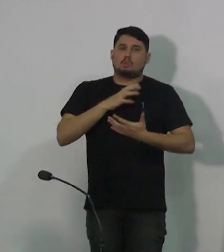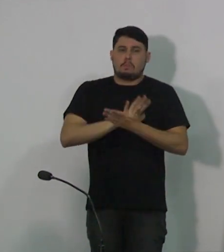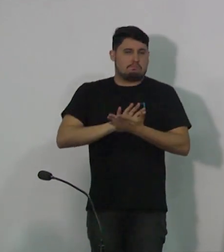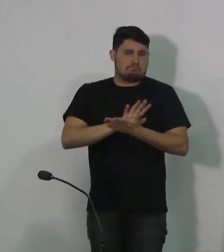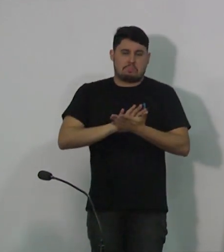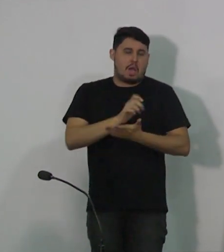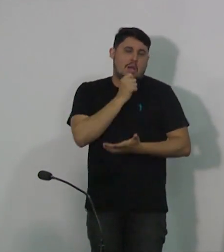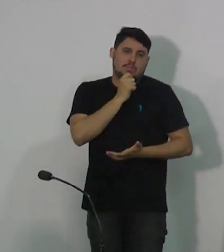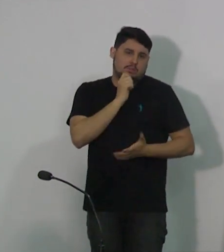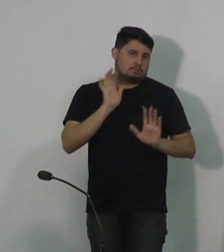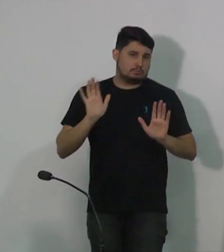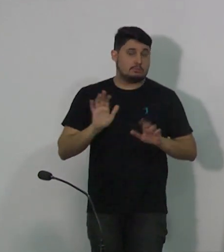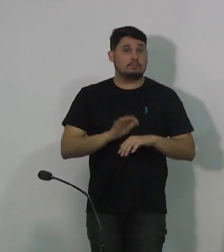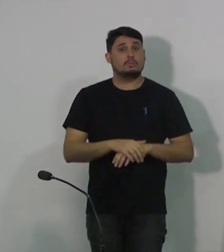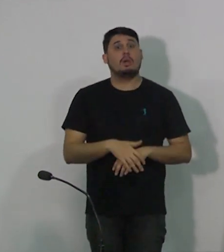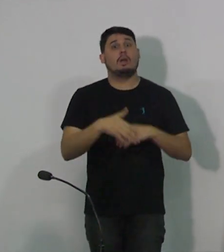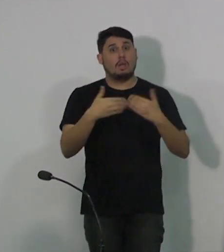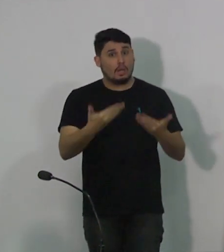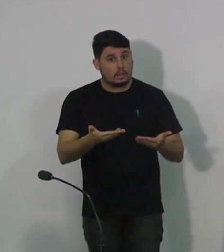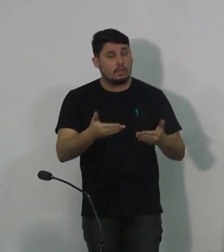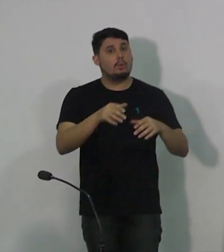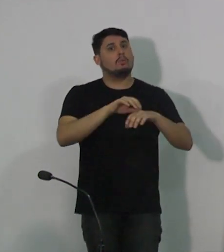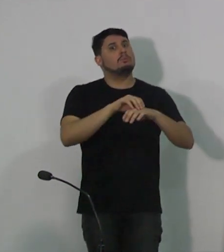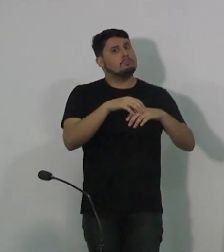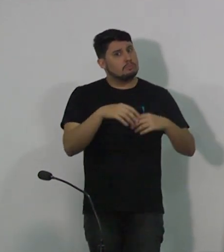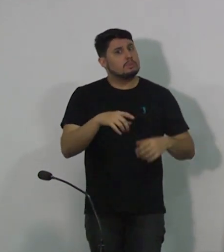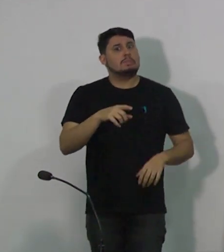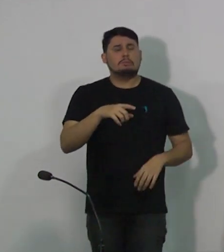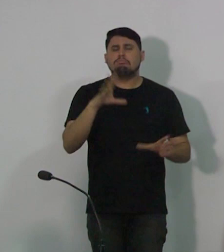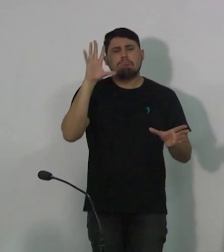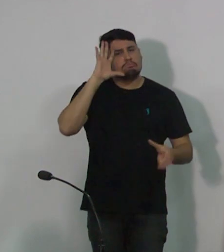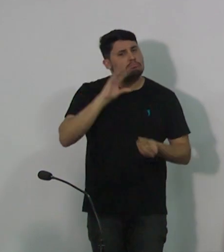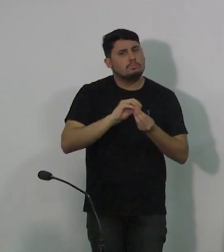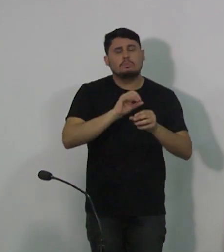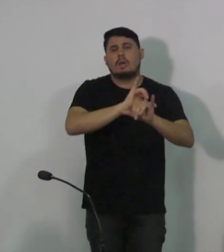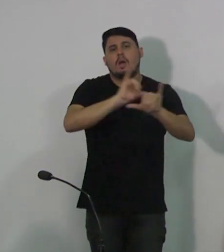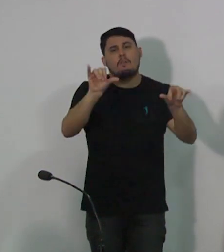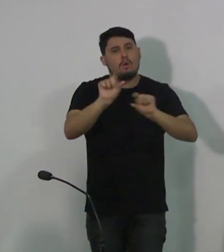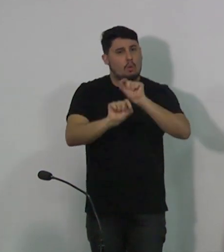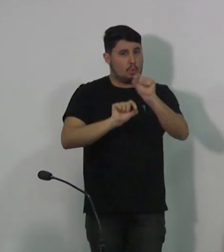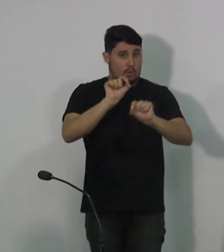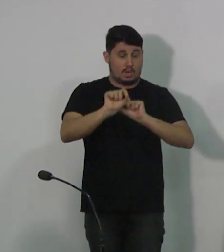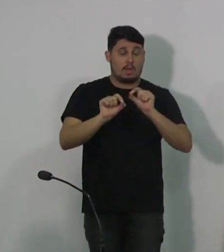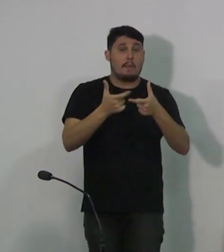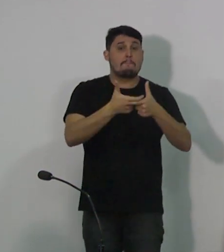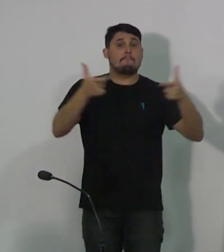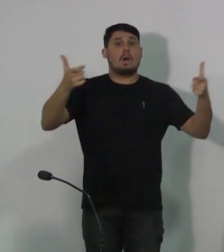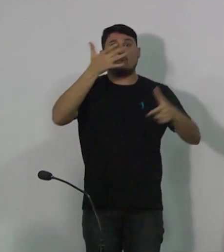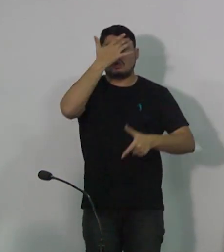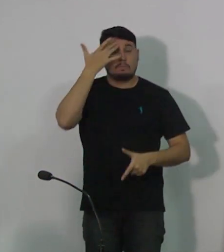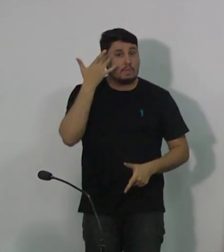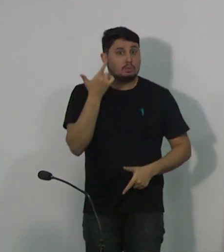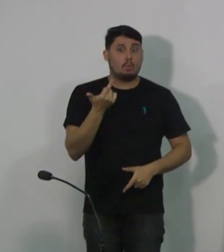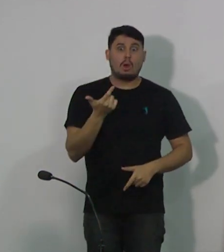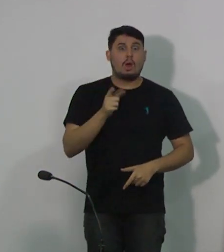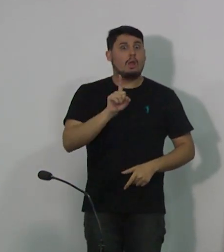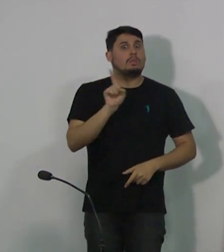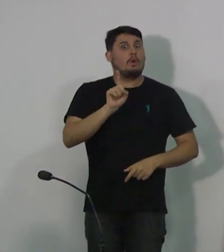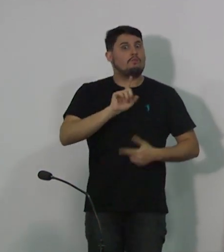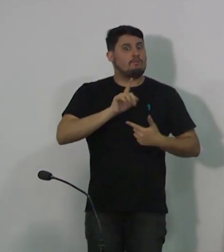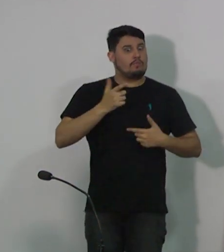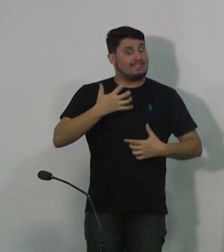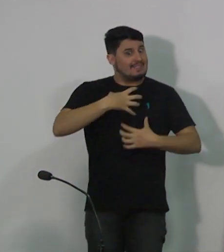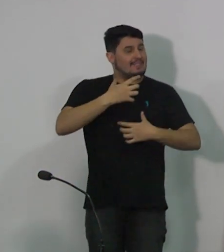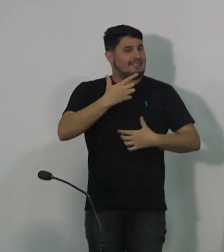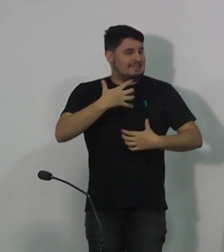isso. A maioria das pessoas não vai apresentar caso grave. Então, para que a população não ache que por ter tido o diagnóstico vai ter algum problema, ao